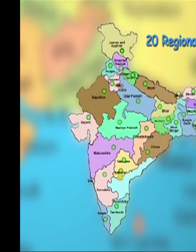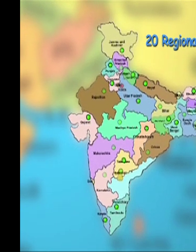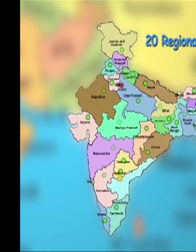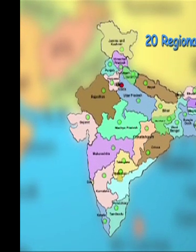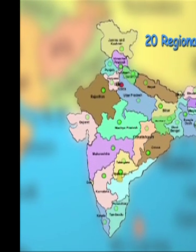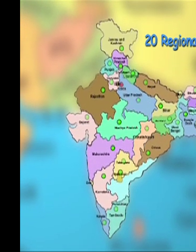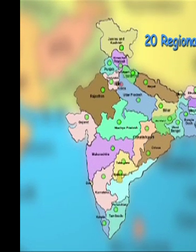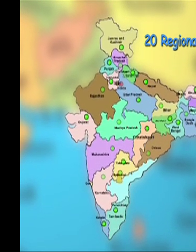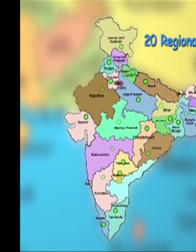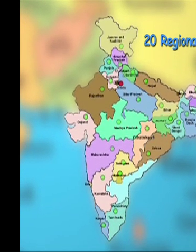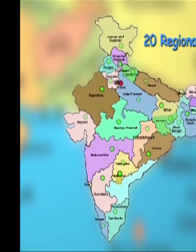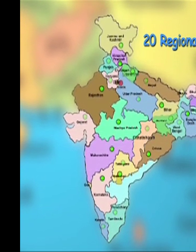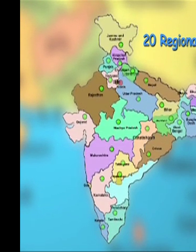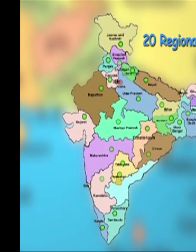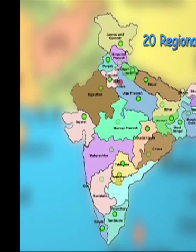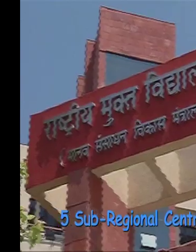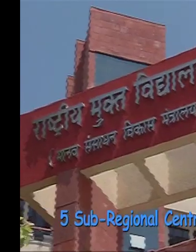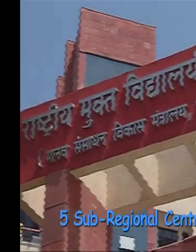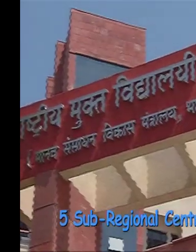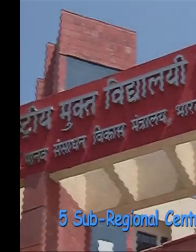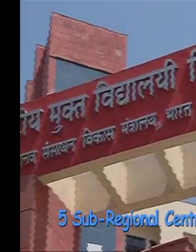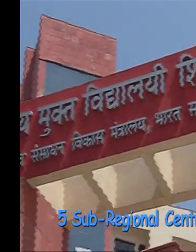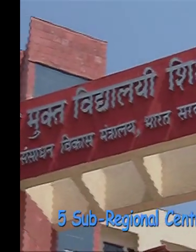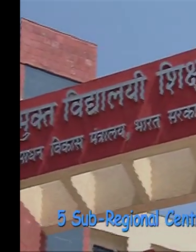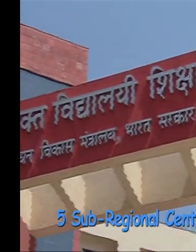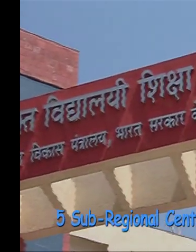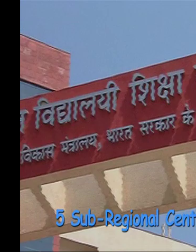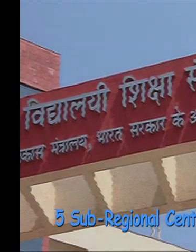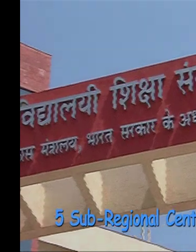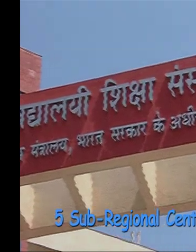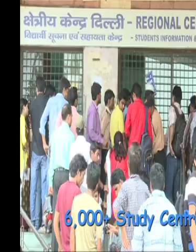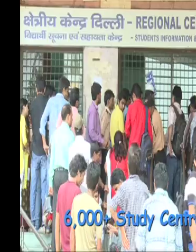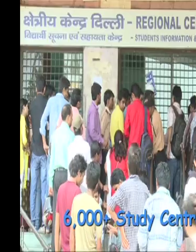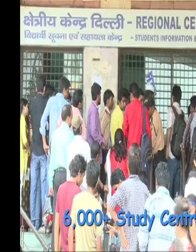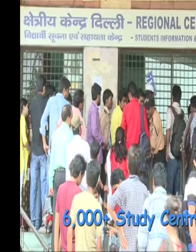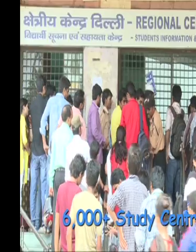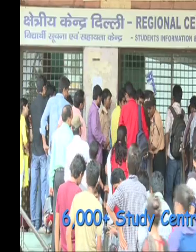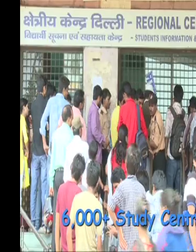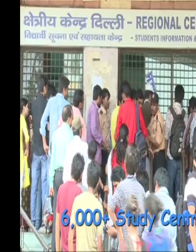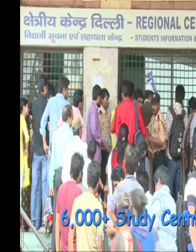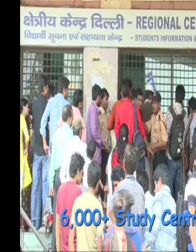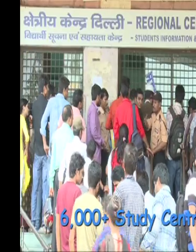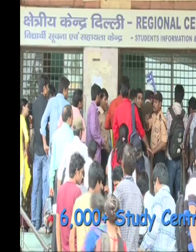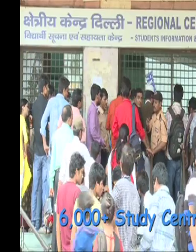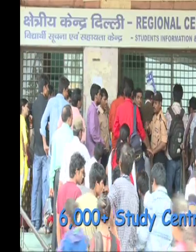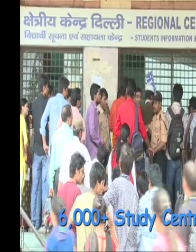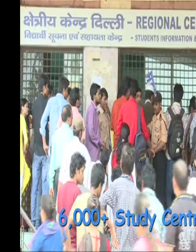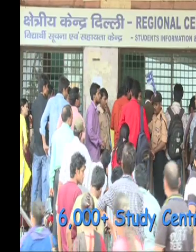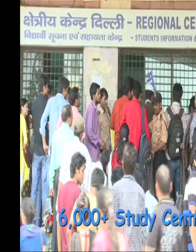20 क्षेत्रीय कार्यालय, 5 उप क्षेत्रीय कार्यालय, 6000 से ज्यादा अध्ययन केंद्र,